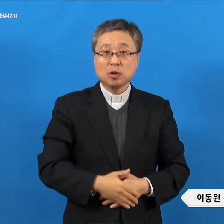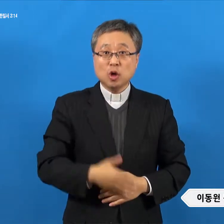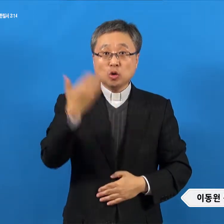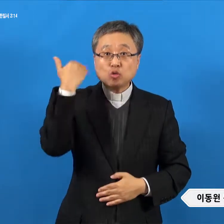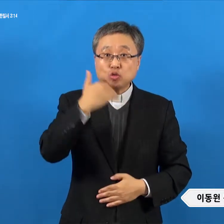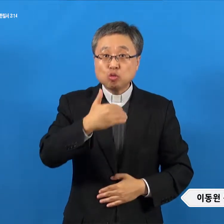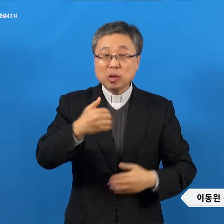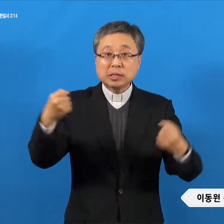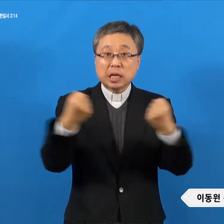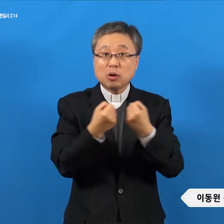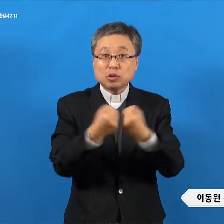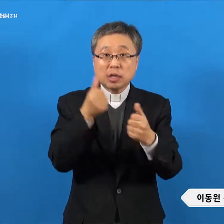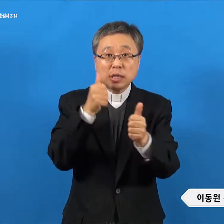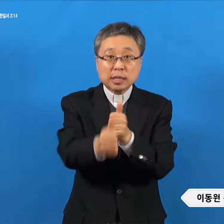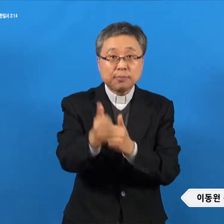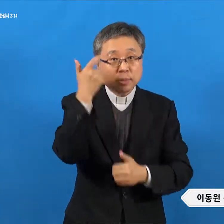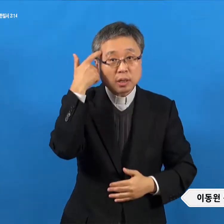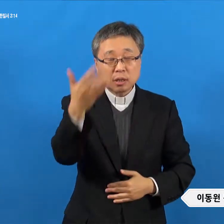누구를 상대로 이겨요?